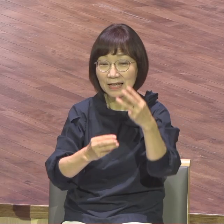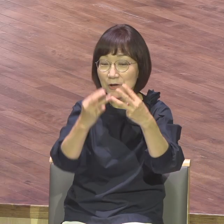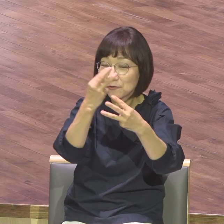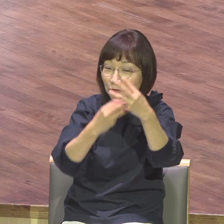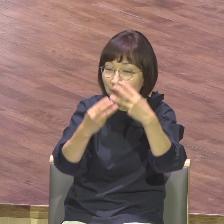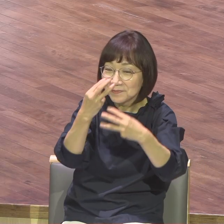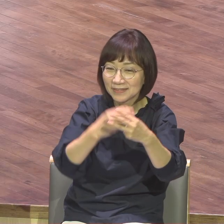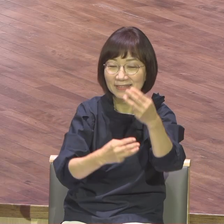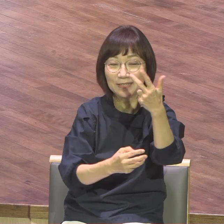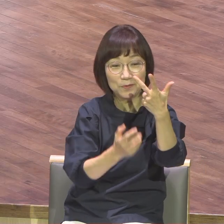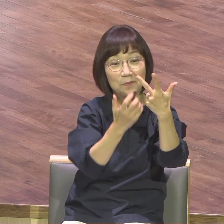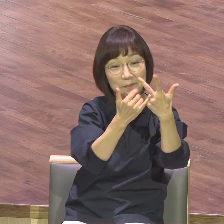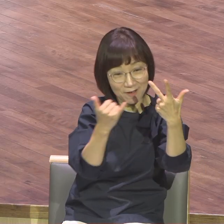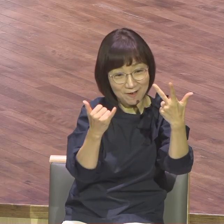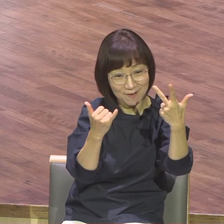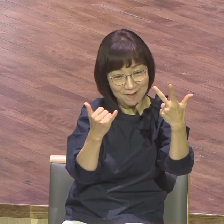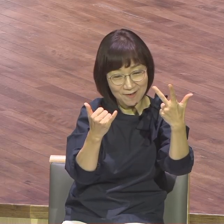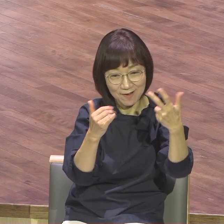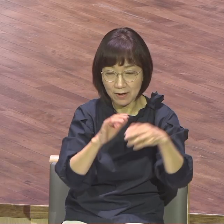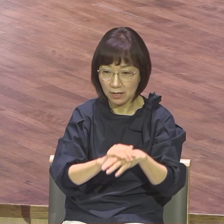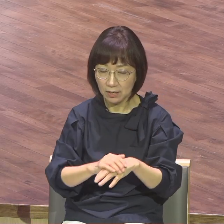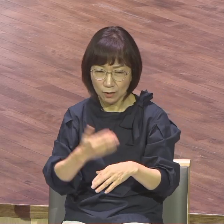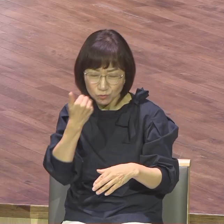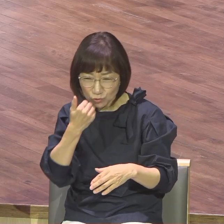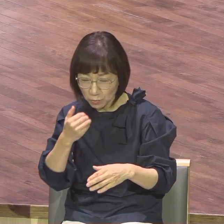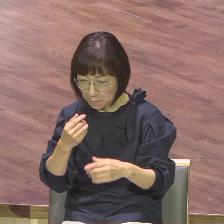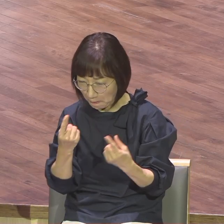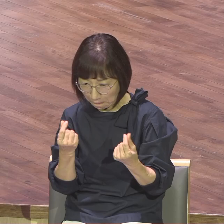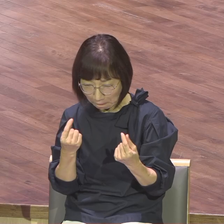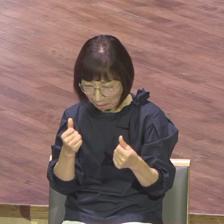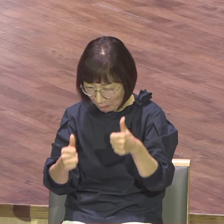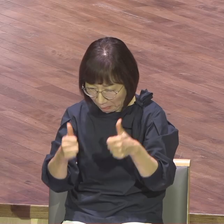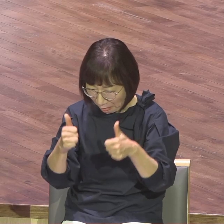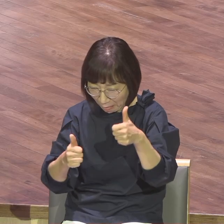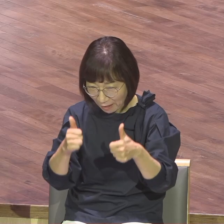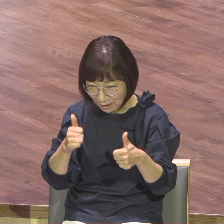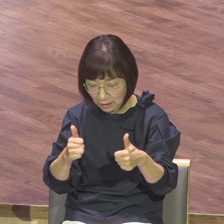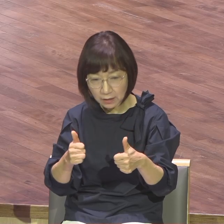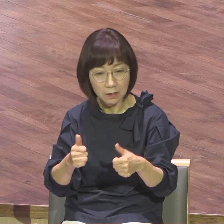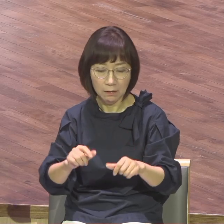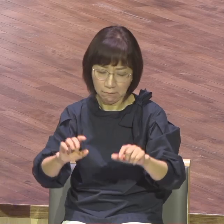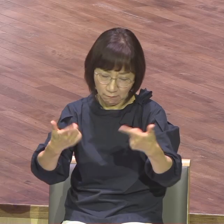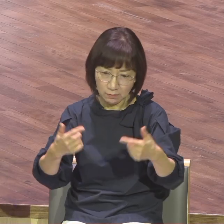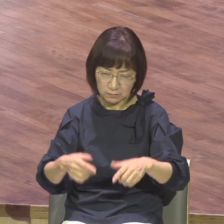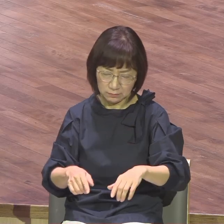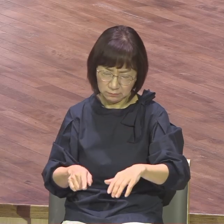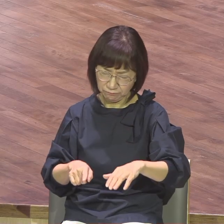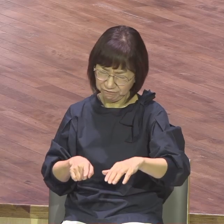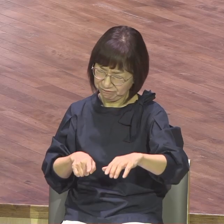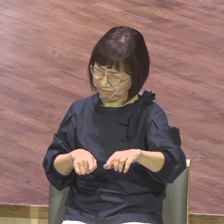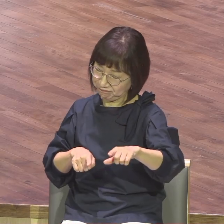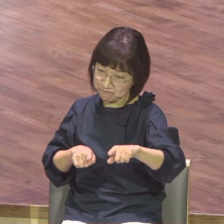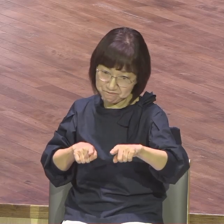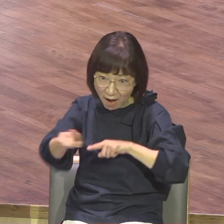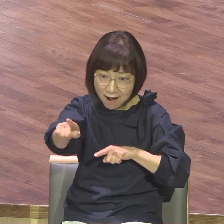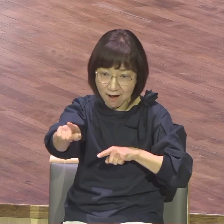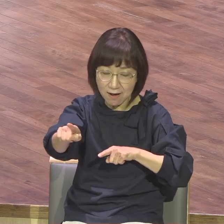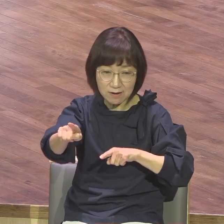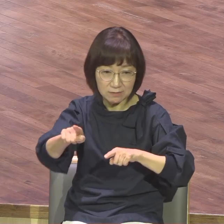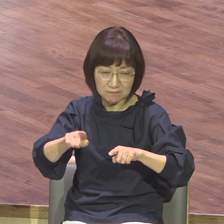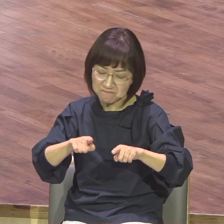그런 삶을 살았어요. 경쟁하는 수준이 아니었어요. 경쟁 수준이 아니었어요. 그 수준을